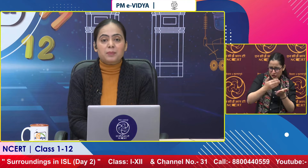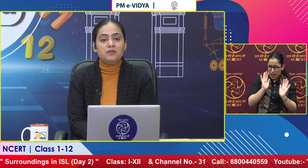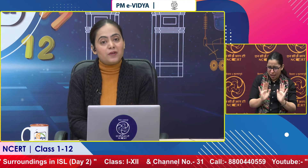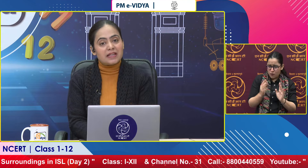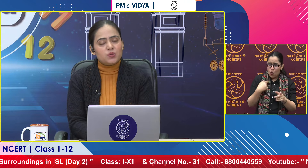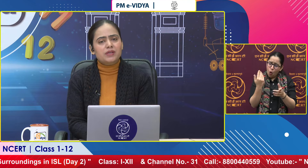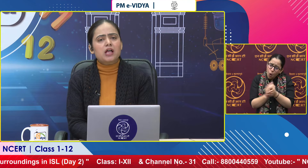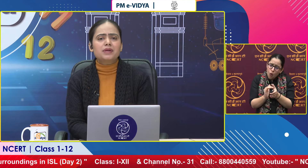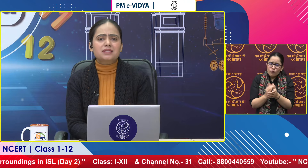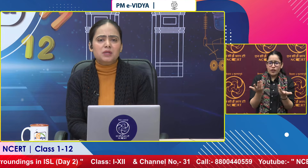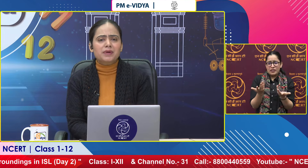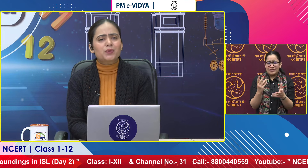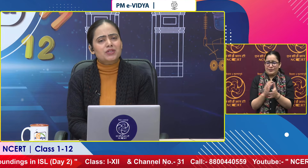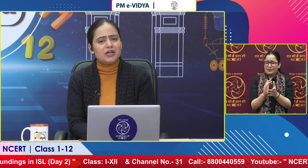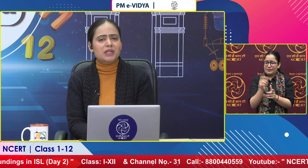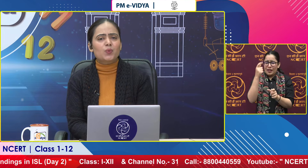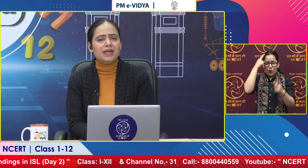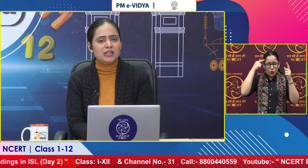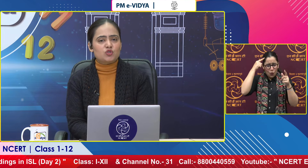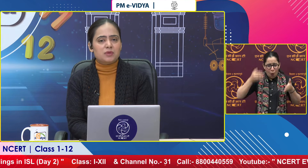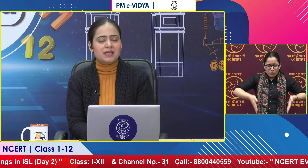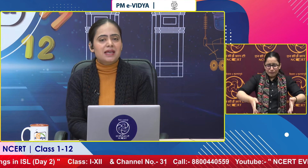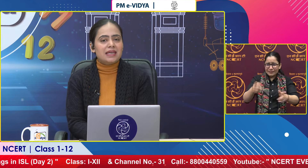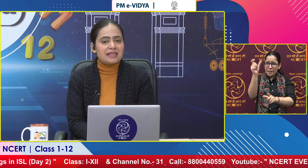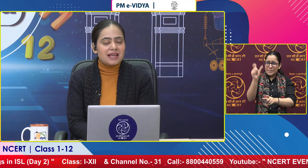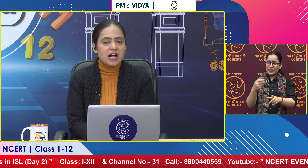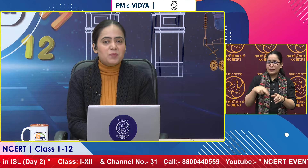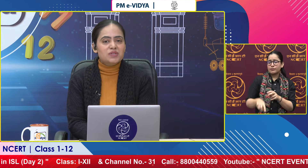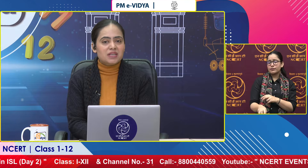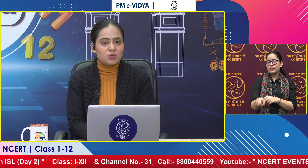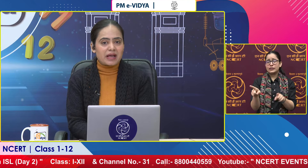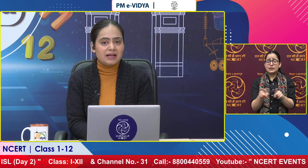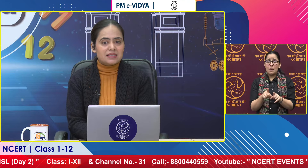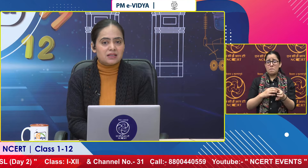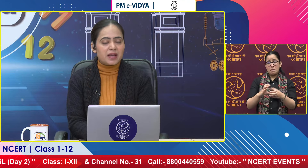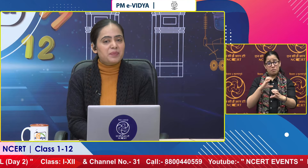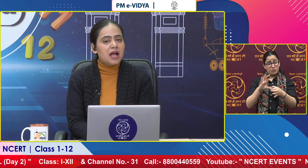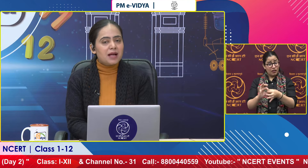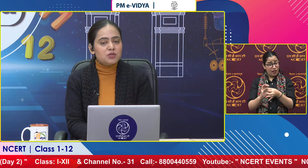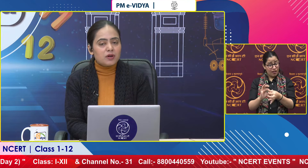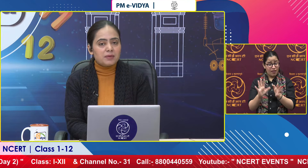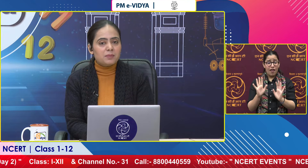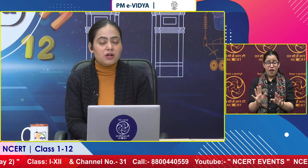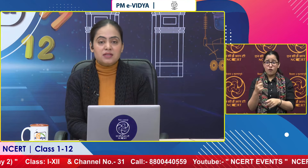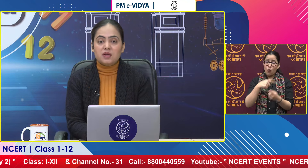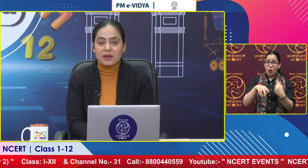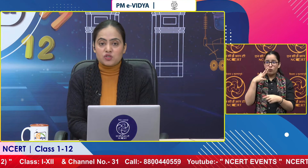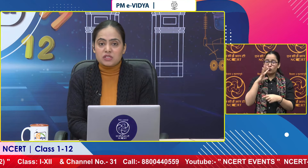आपके फ्रेंड्स हो या फिर सड़क पर कोई जाता हुआ एक अजनबी, कैसे आप उनसे इंटरेक्ट कर सकते हैं। आई एम श्योर आपके बहुत सारे क्वेश्चंस